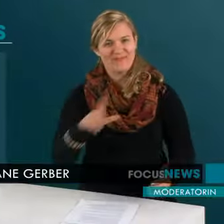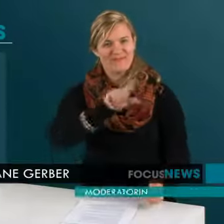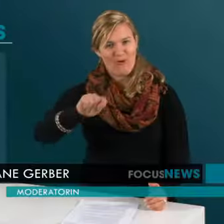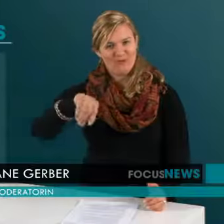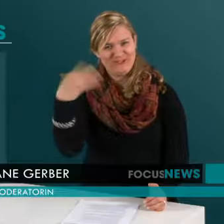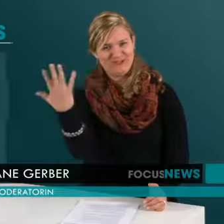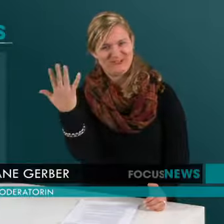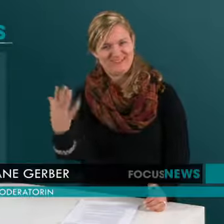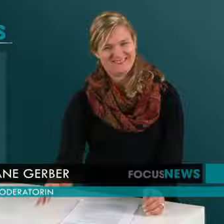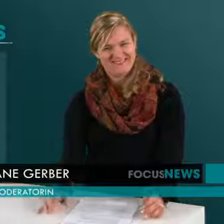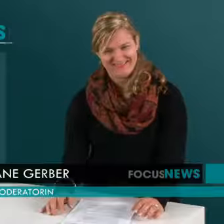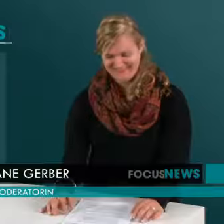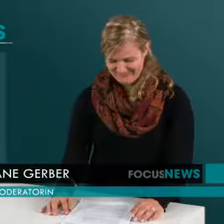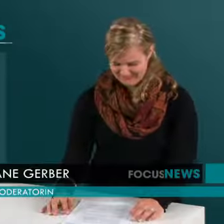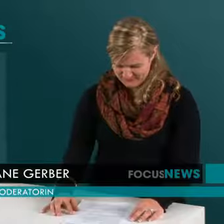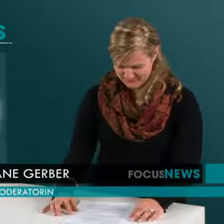willkommen zur focus news